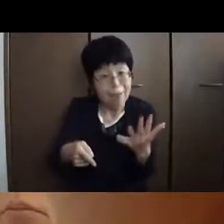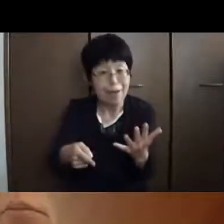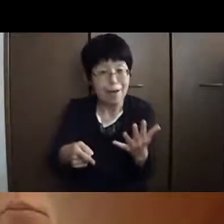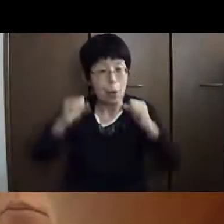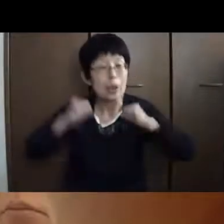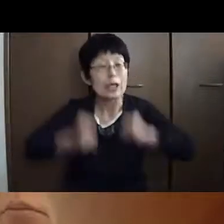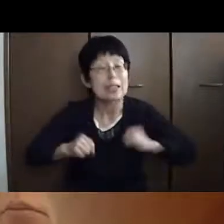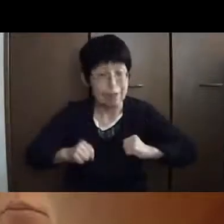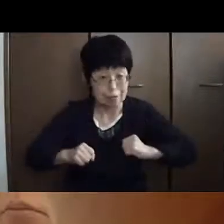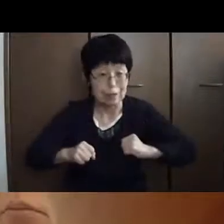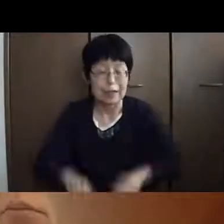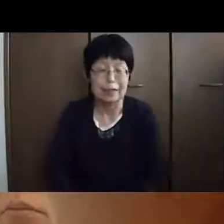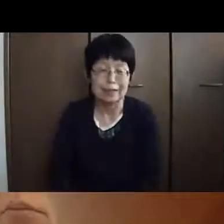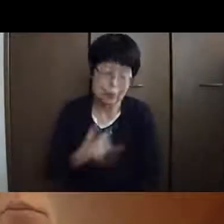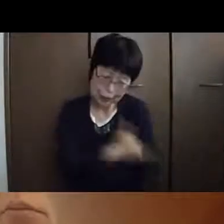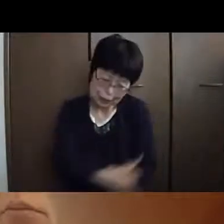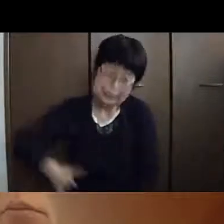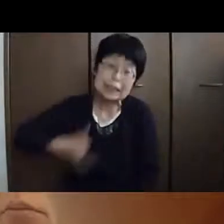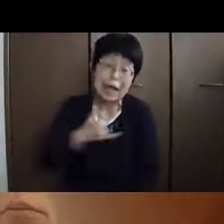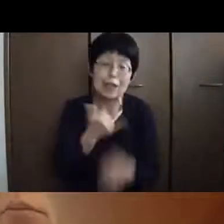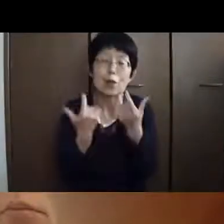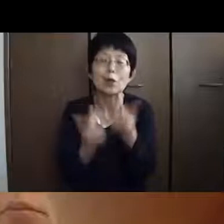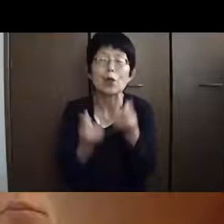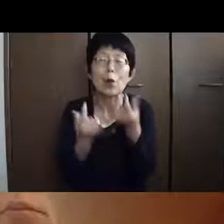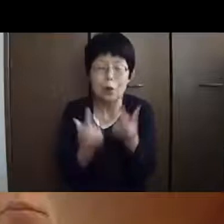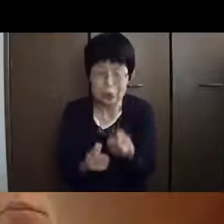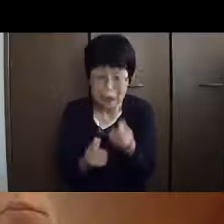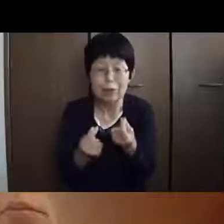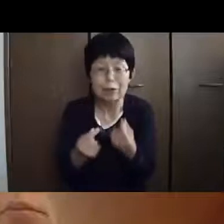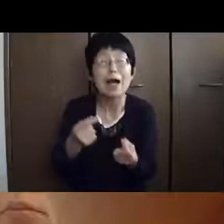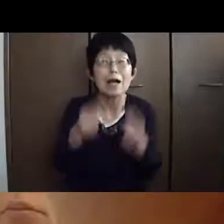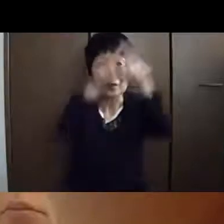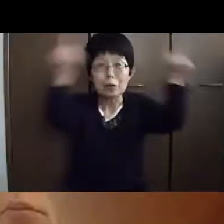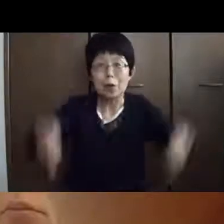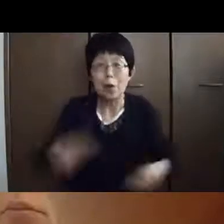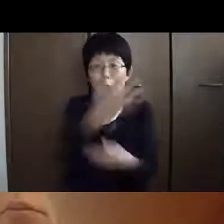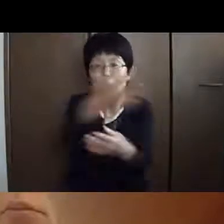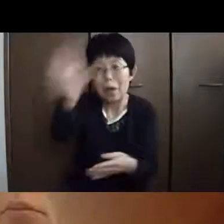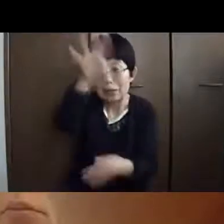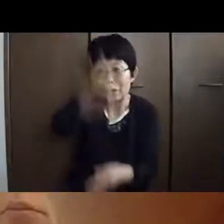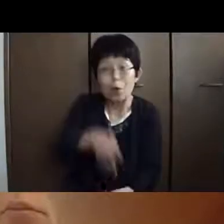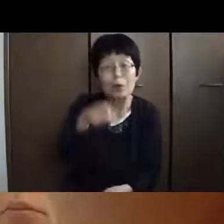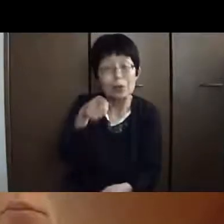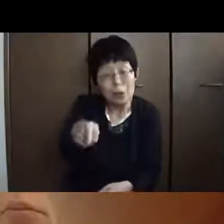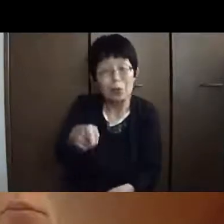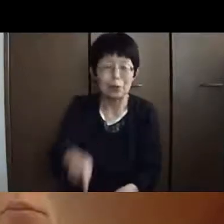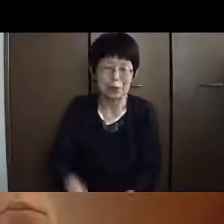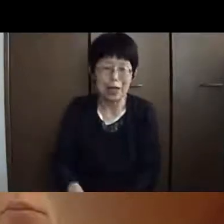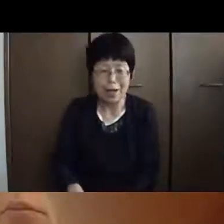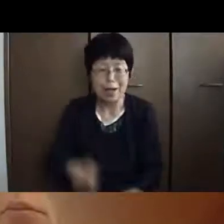この人生のようなものがこの碁盤の上で語られてね。 本当にそうですね。